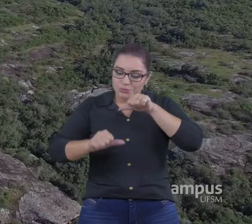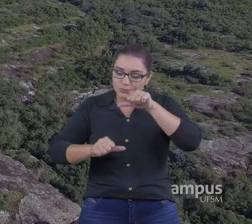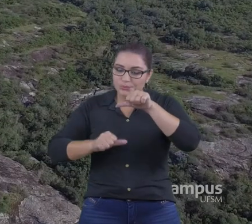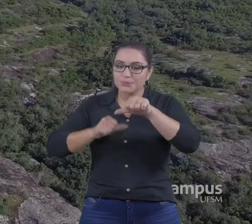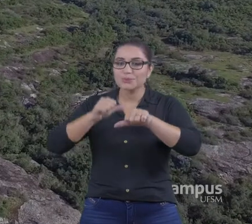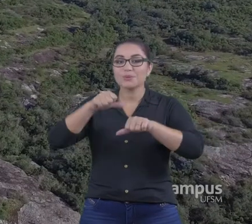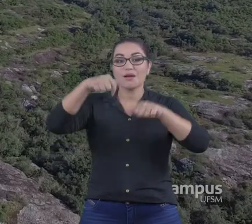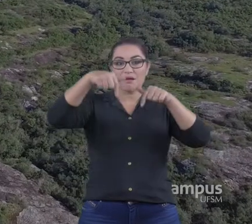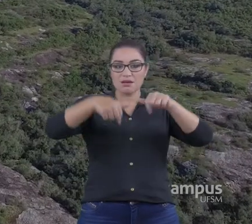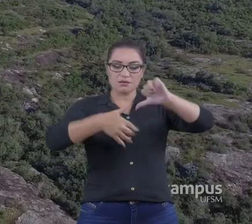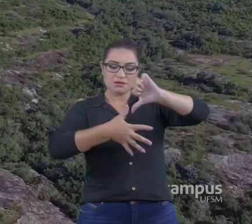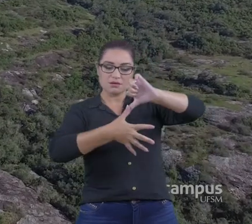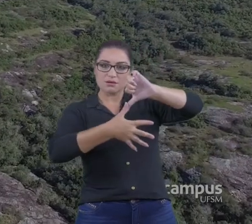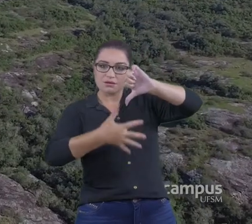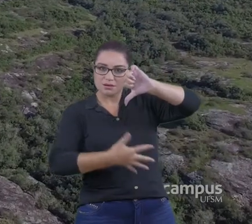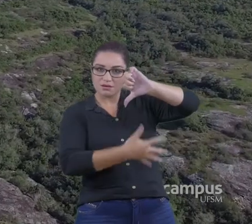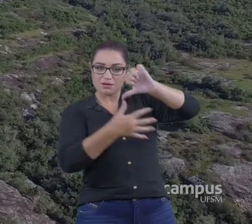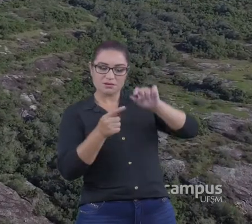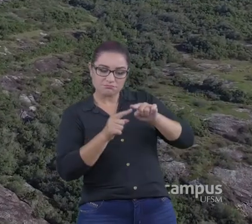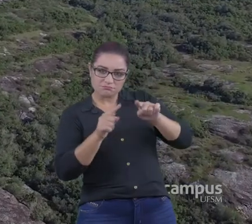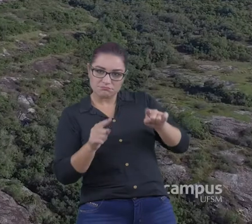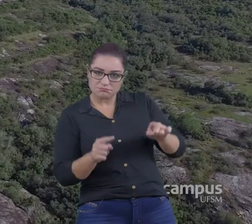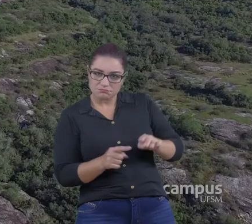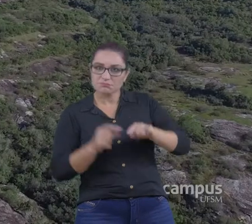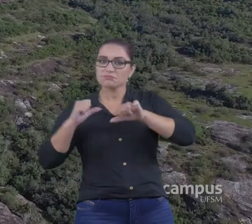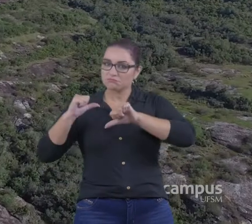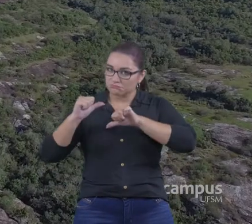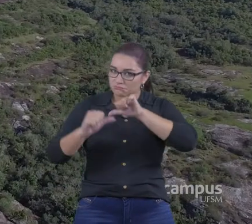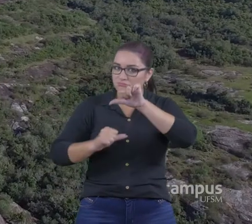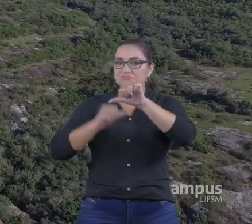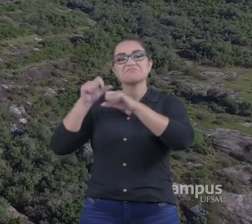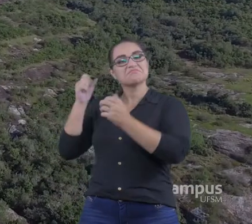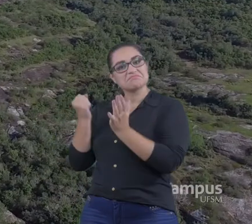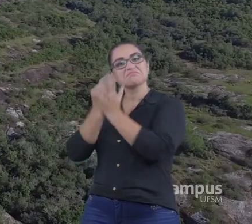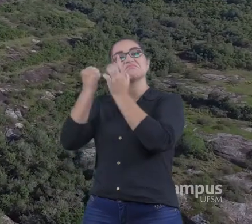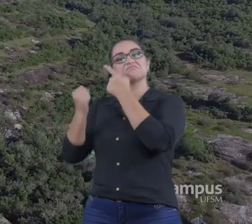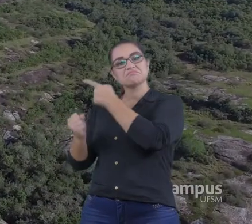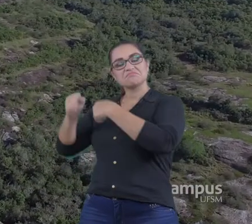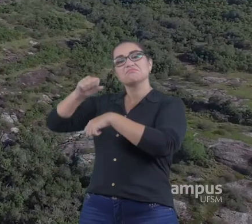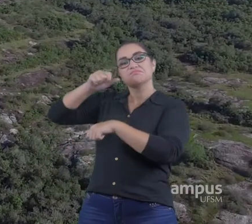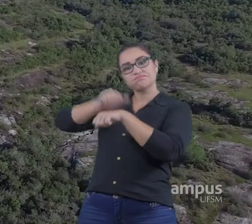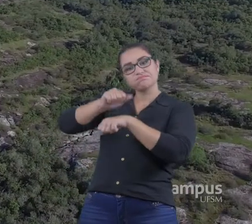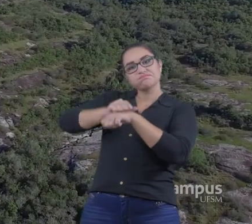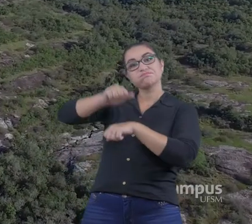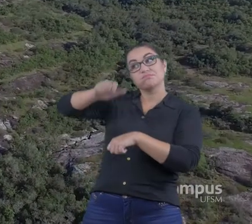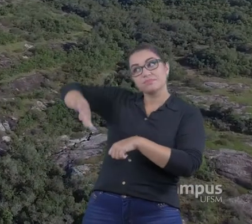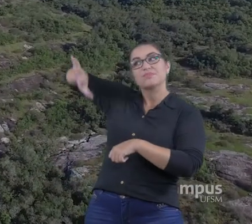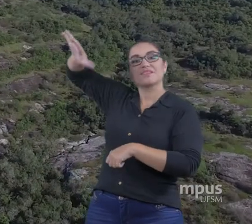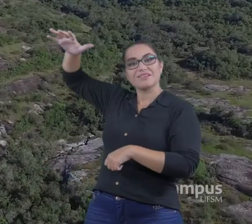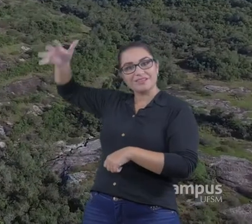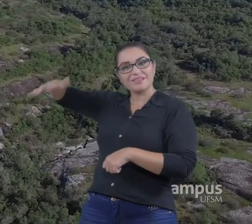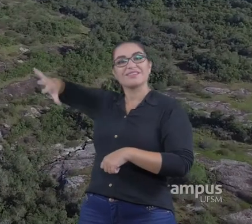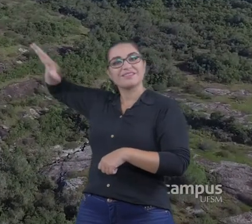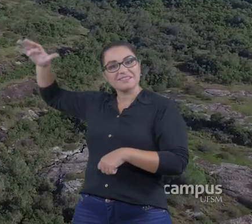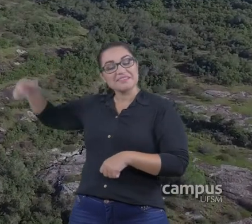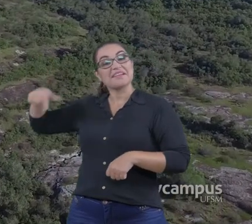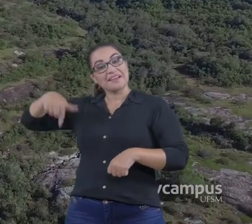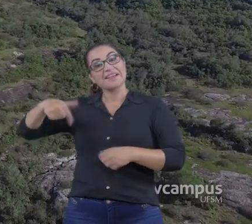De Fase de transição Da plataforma Sul-americana Caçapava do Sul Tem a singularidade Geomorfológica De